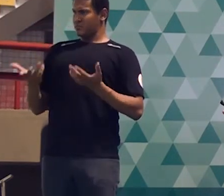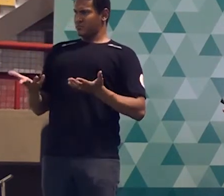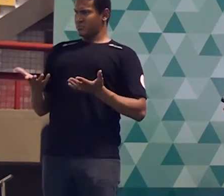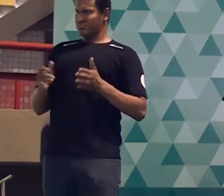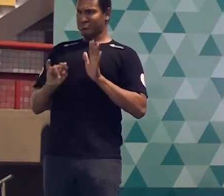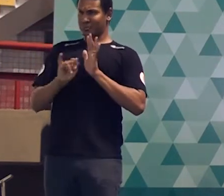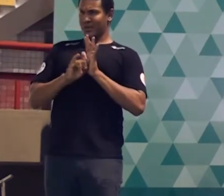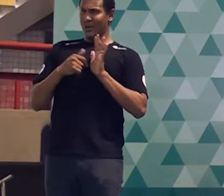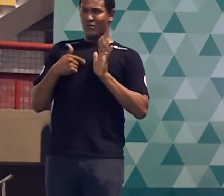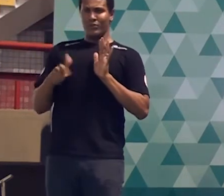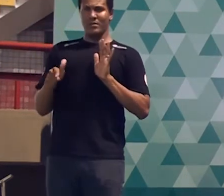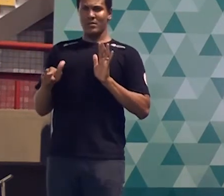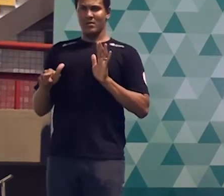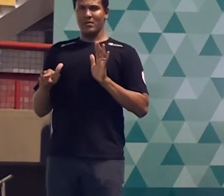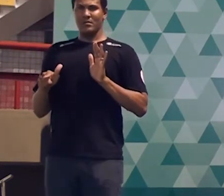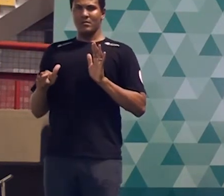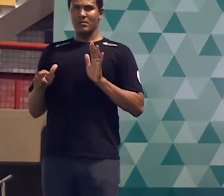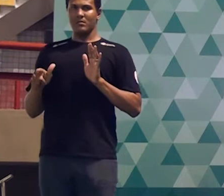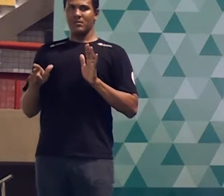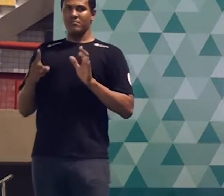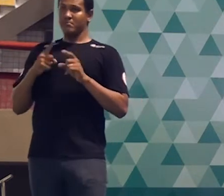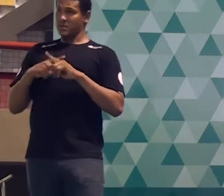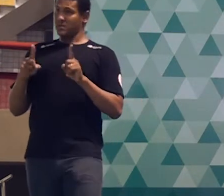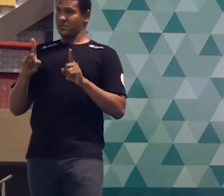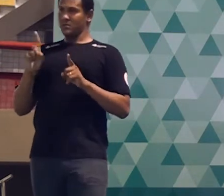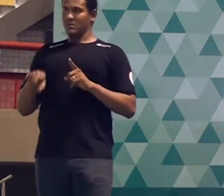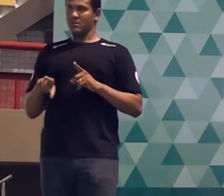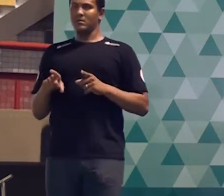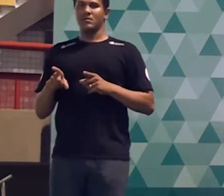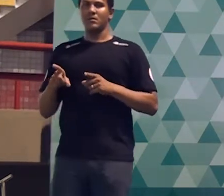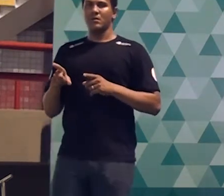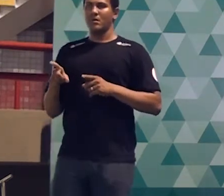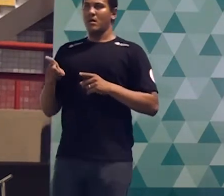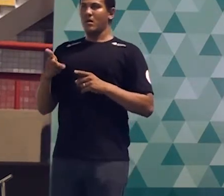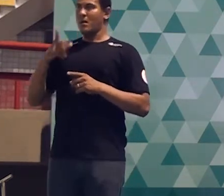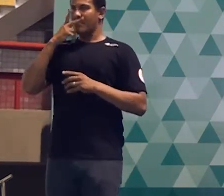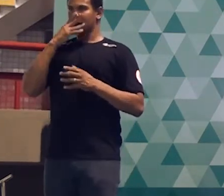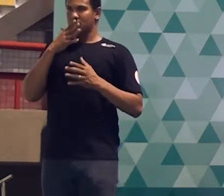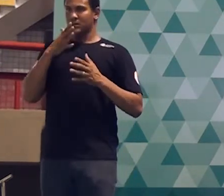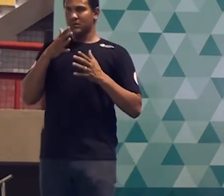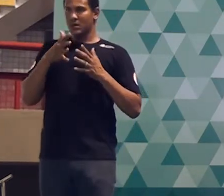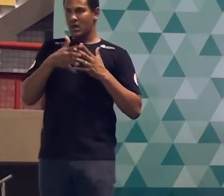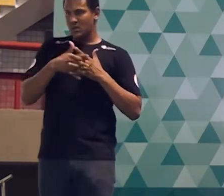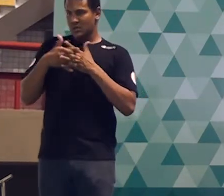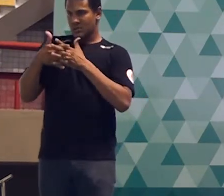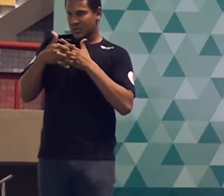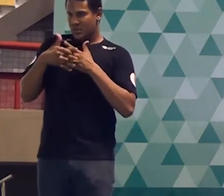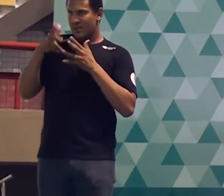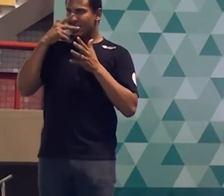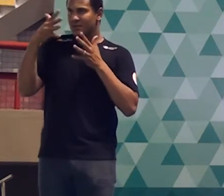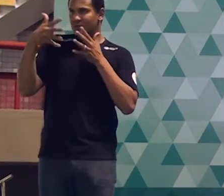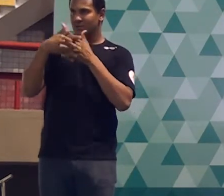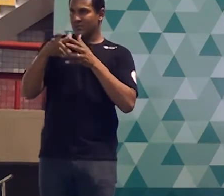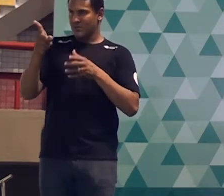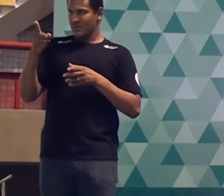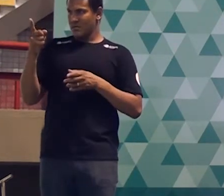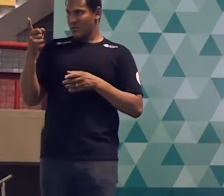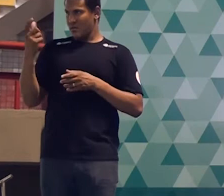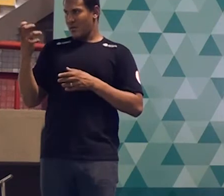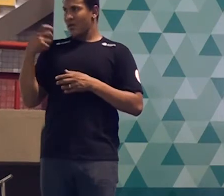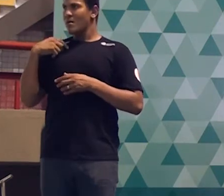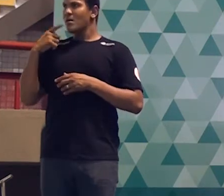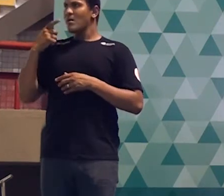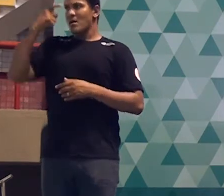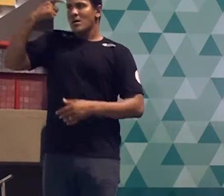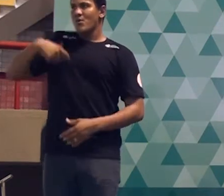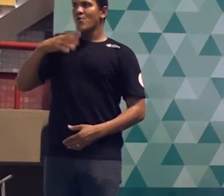minha. Então, a sua identidade é a interseção. Quer saber quem é você? Pergunte aos seus amigos.